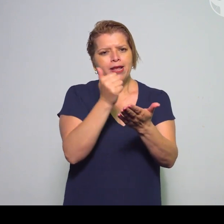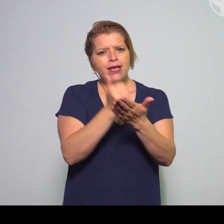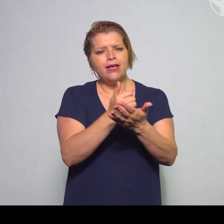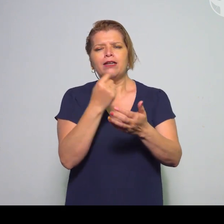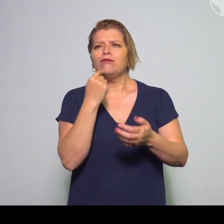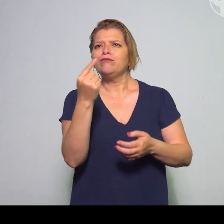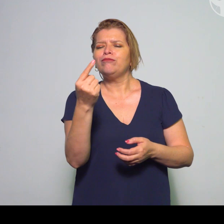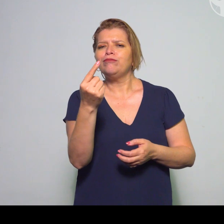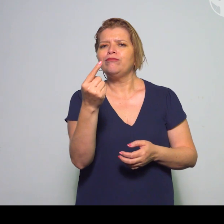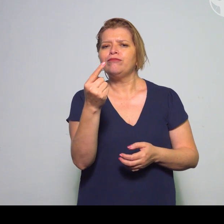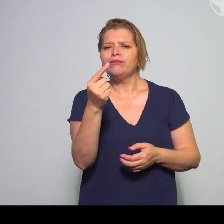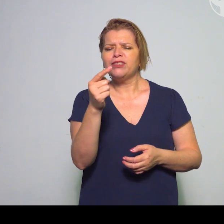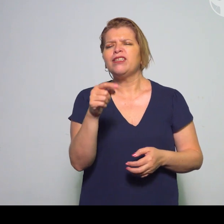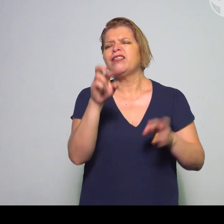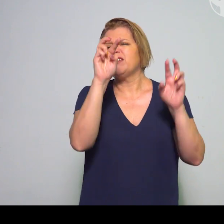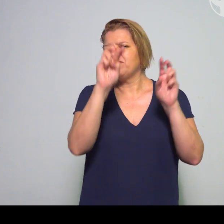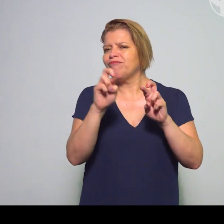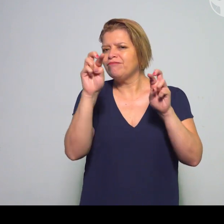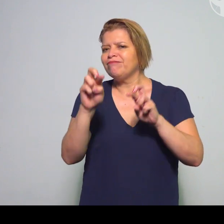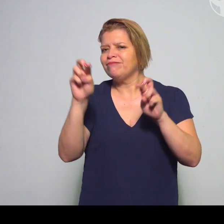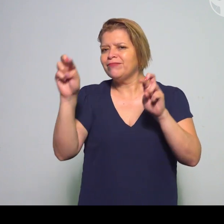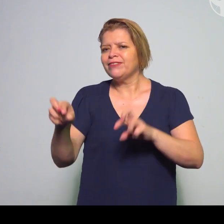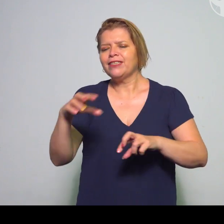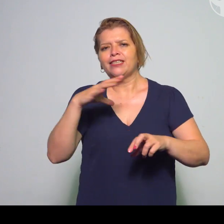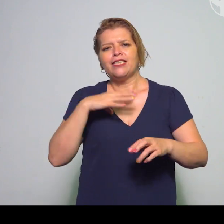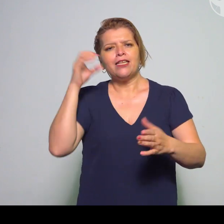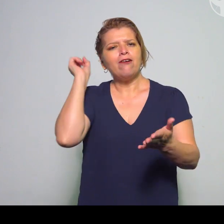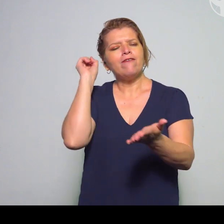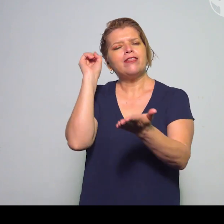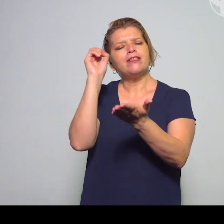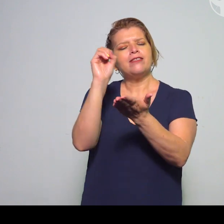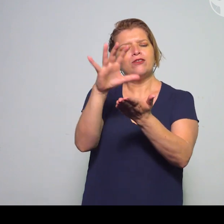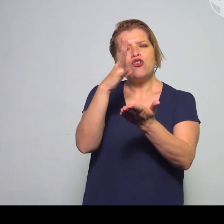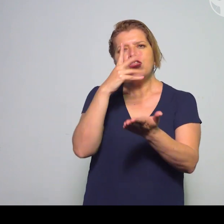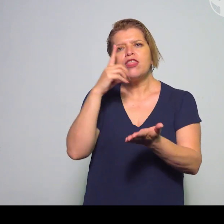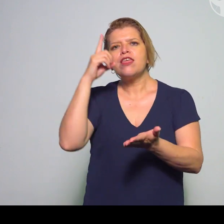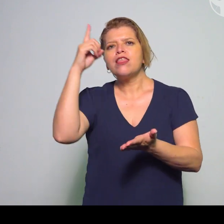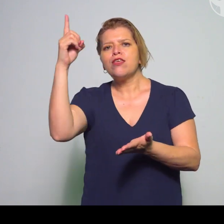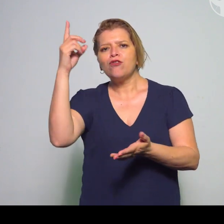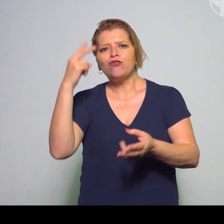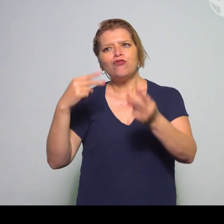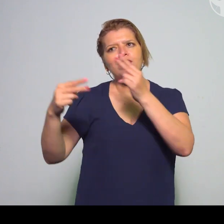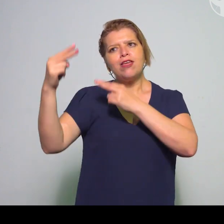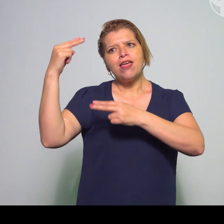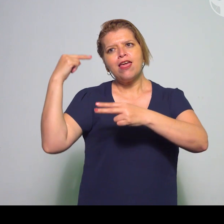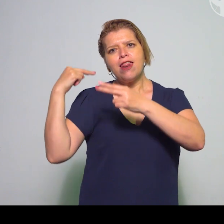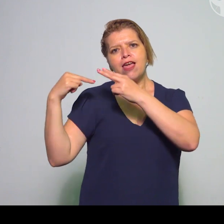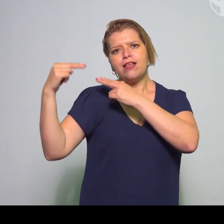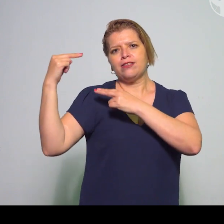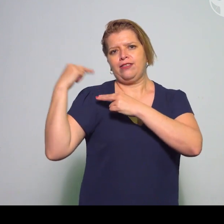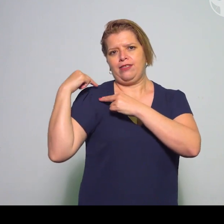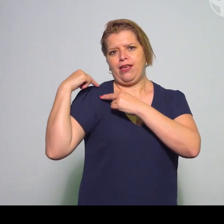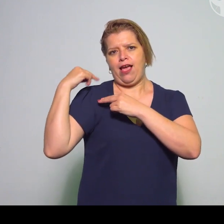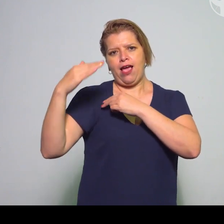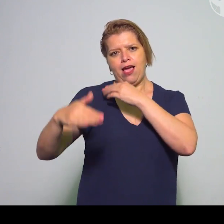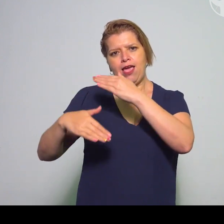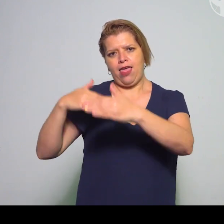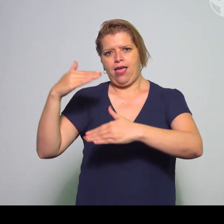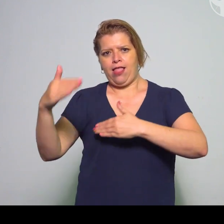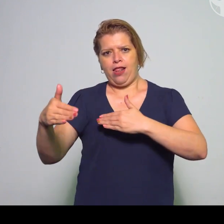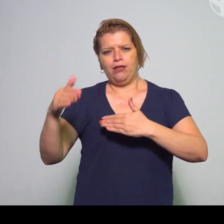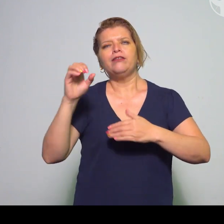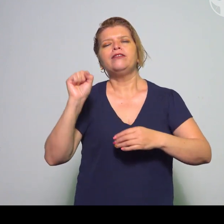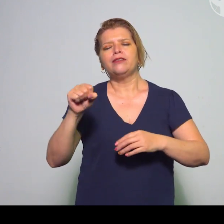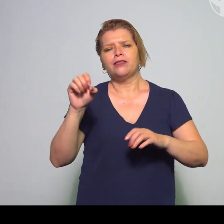los estándares de alguien que tenía bendición de una herencia generacional, y